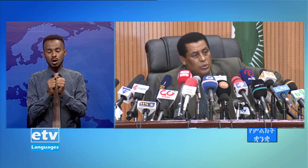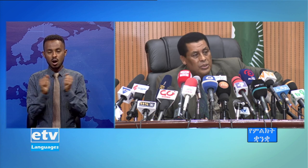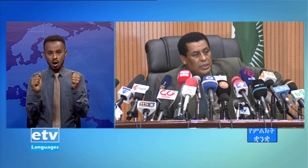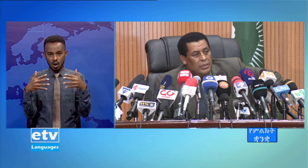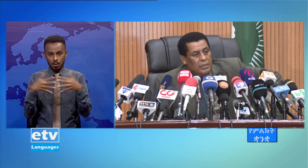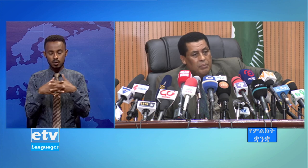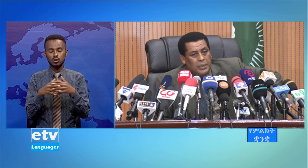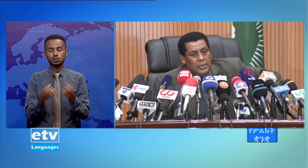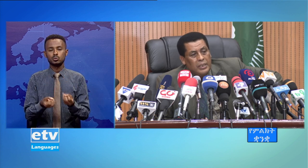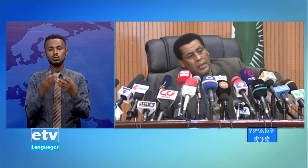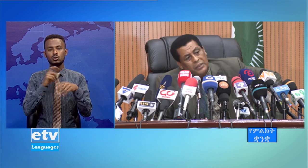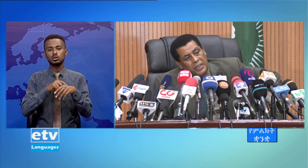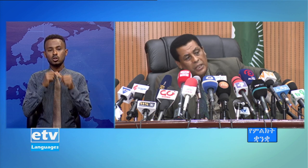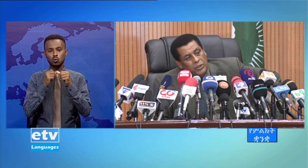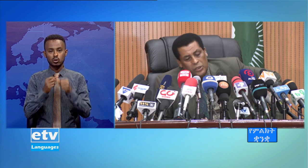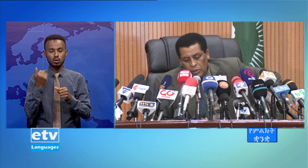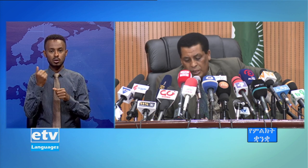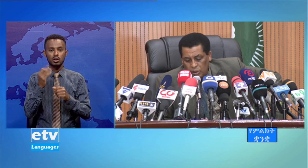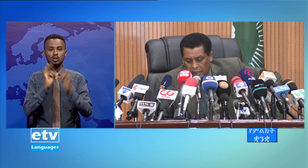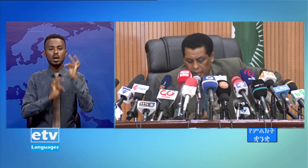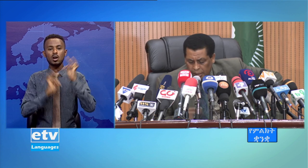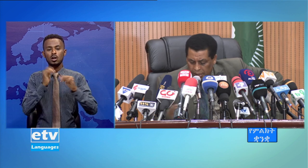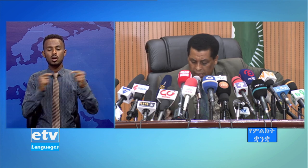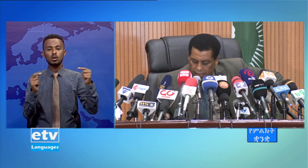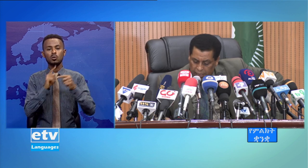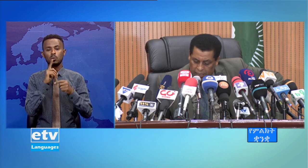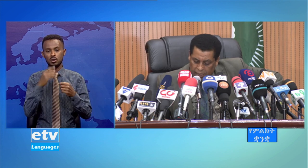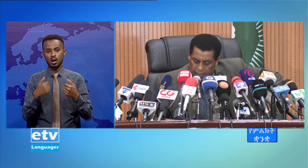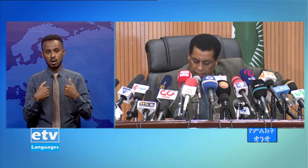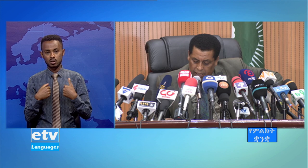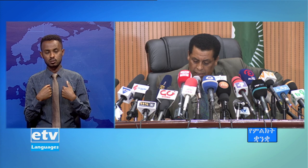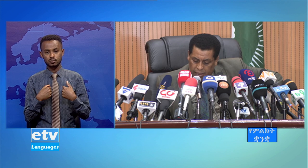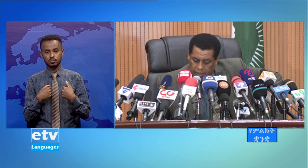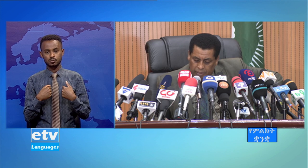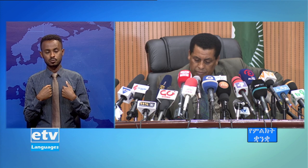አብረናቸው ብዙ ጊዜ ነበርንና ታሪካዊ ግንኙነት ነው ያለን።